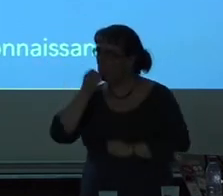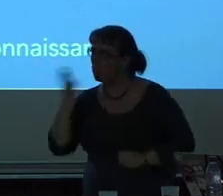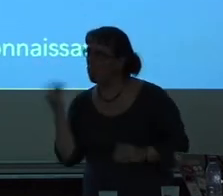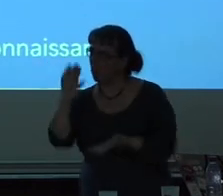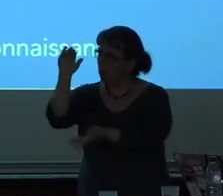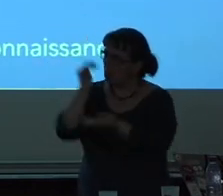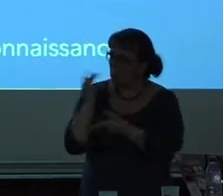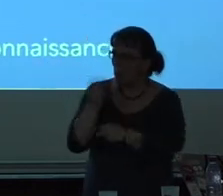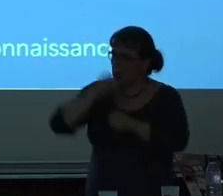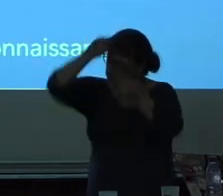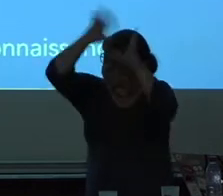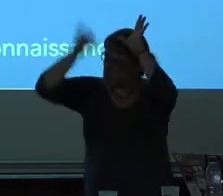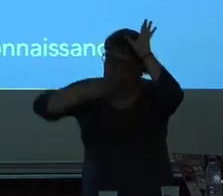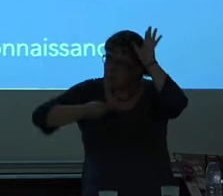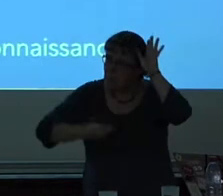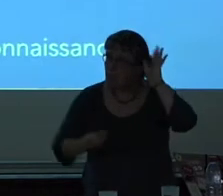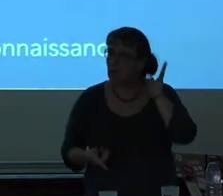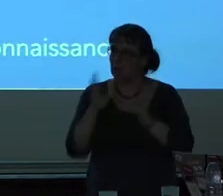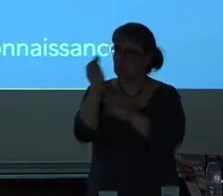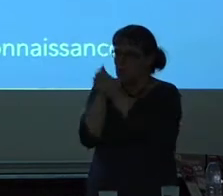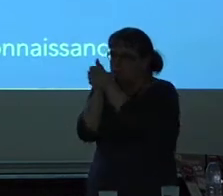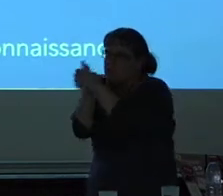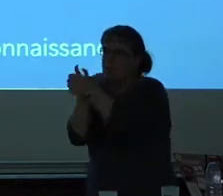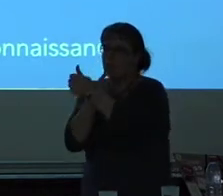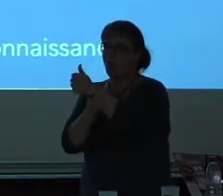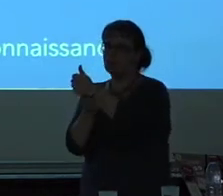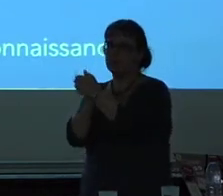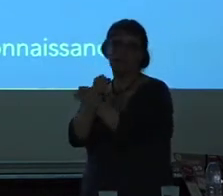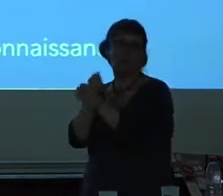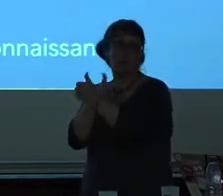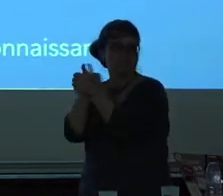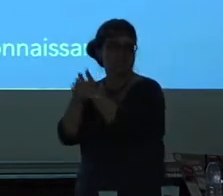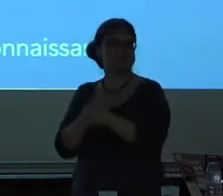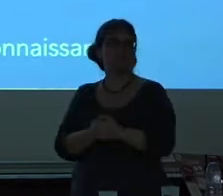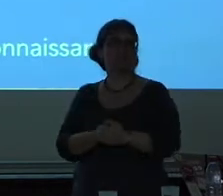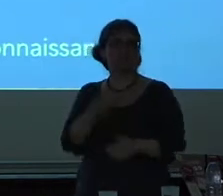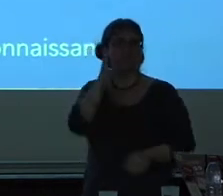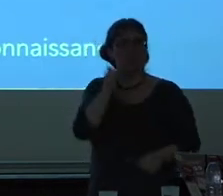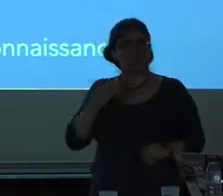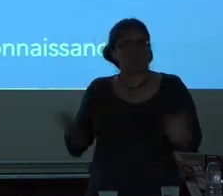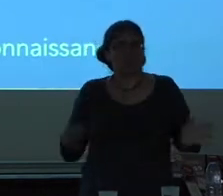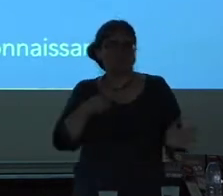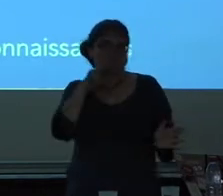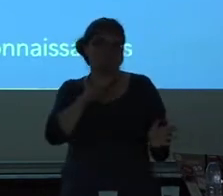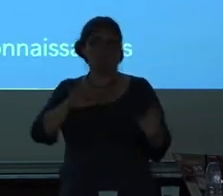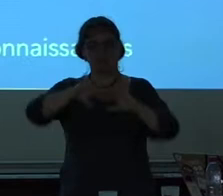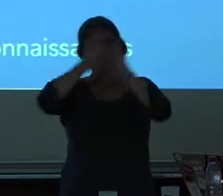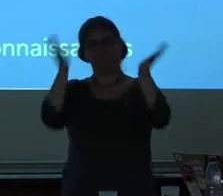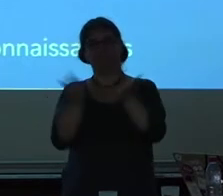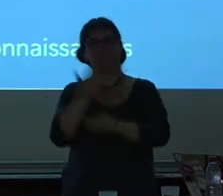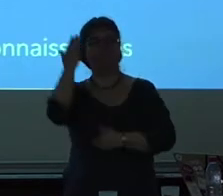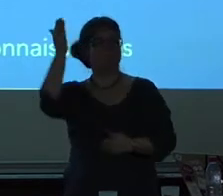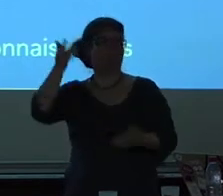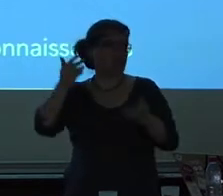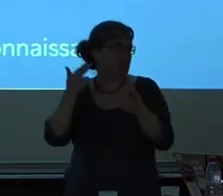bien. Donc en fait, j'aime bien, moi, le fait de me dire qu'un développeur senior, c'est aussi quelqu'un qui va